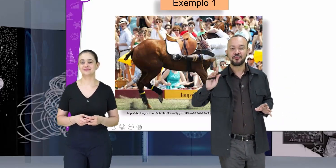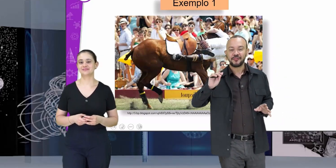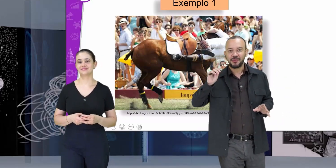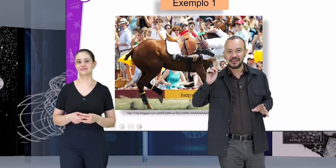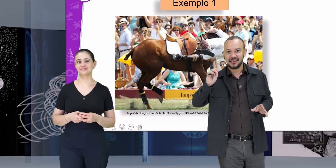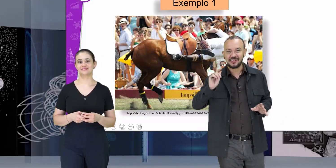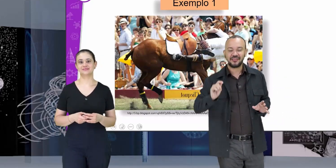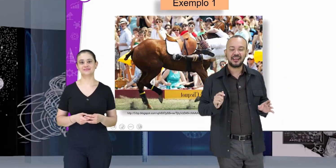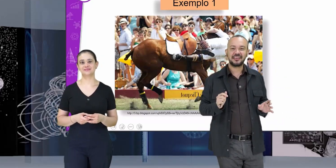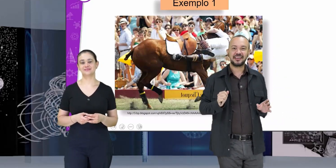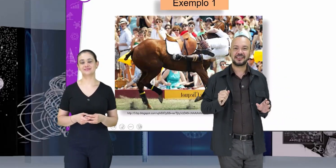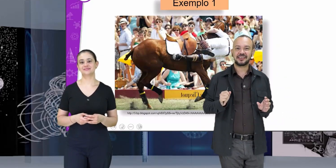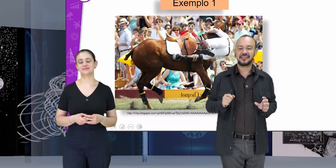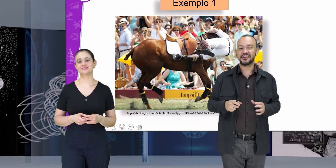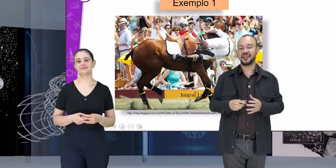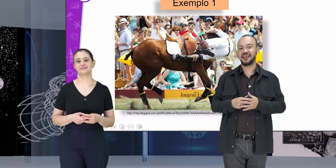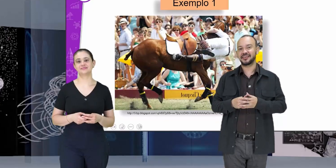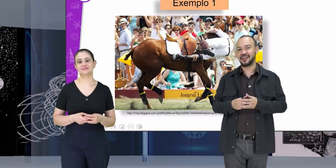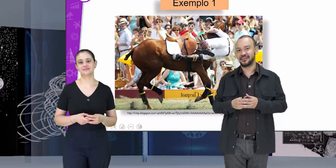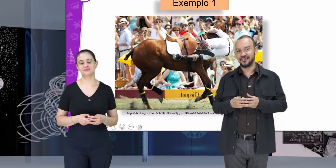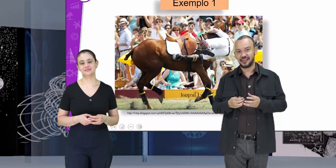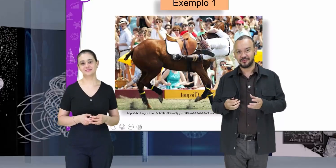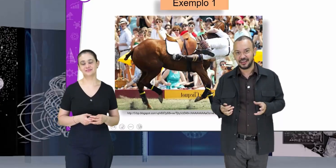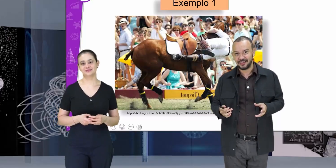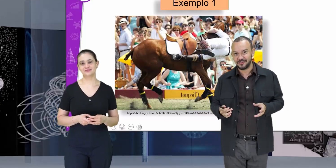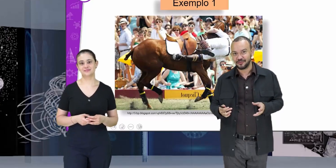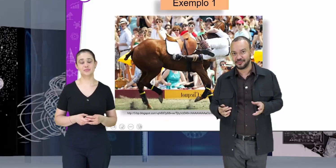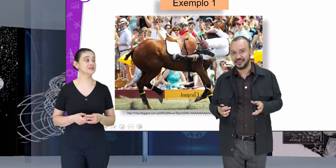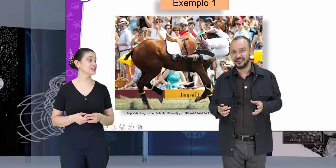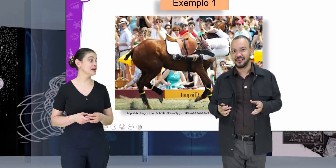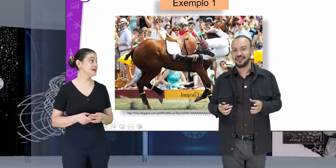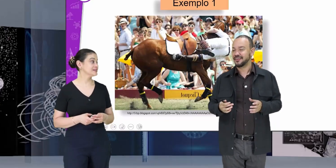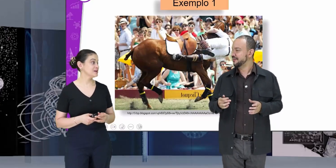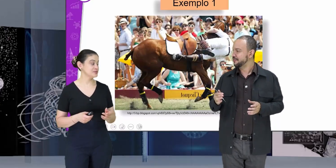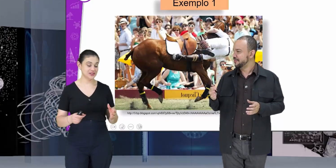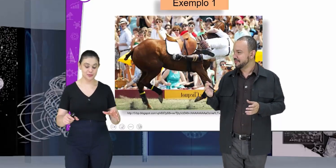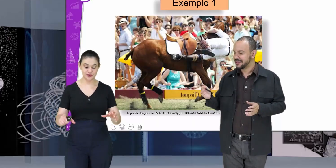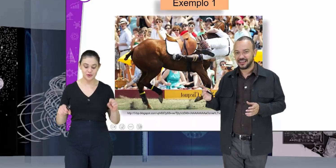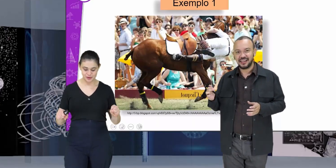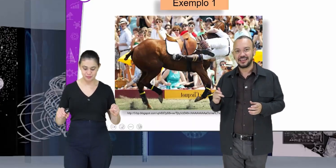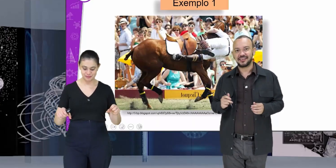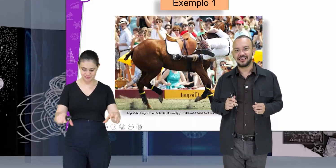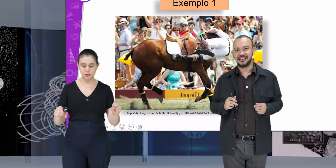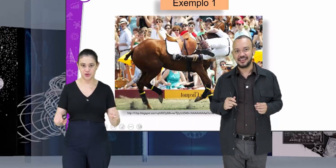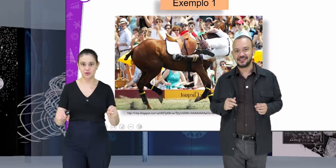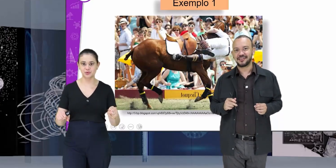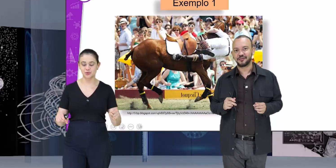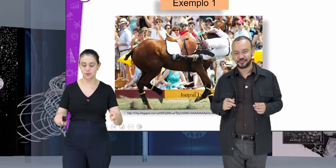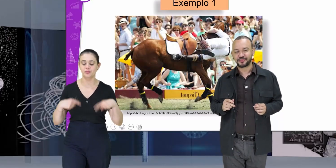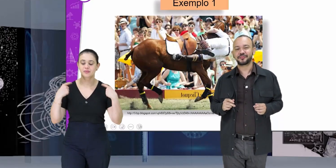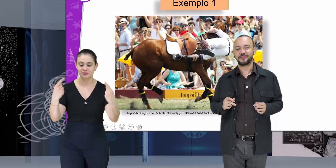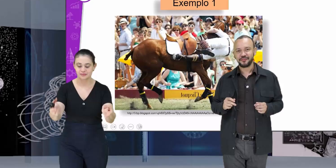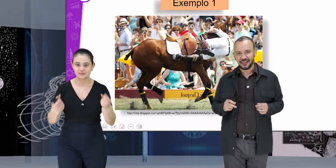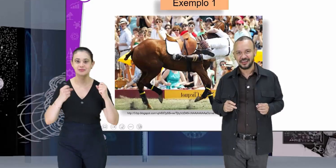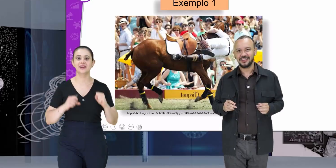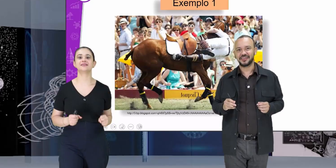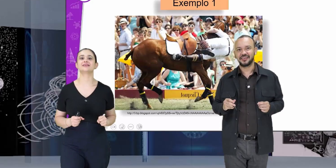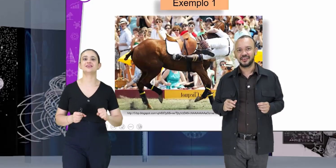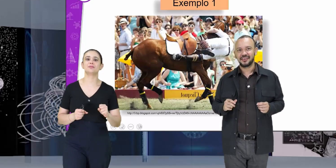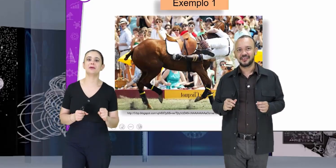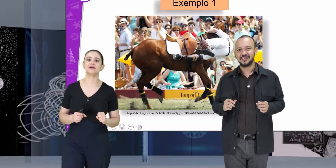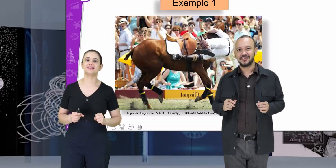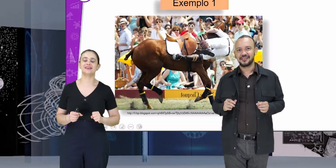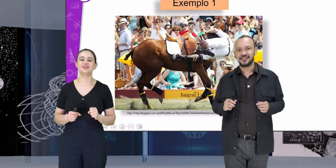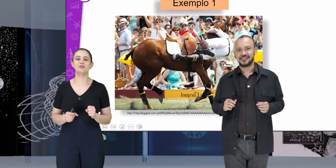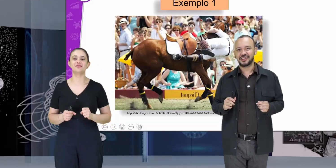né? Pensa na sua realidade aqui. Você já andou a cavalo? Bicicleta, né? Bicicleta. Você puxa com tudo. Né? Você